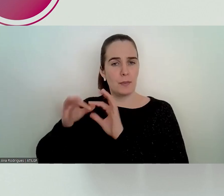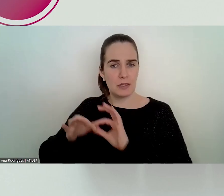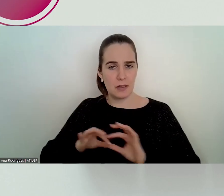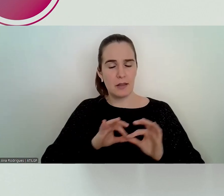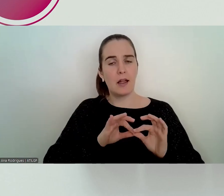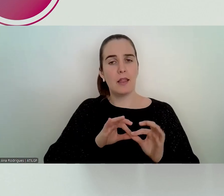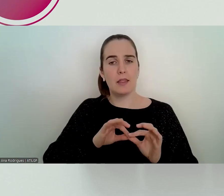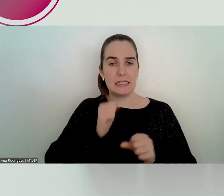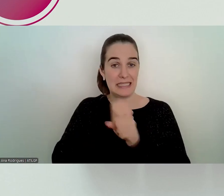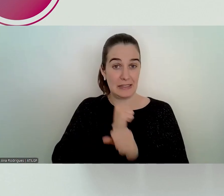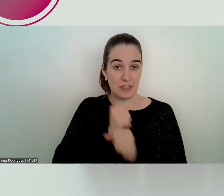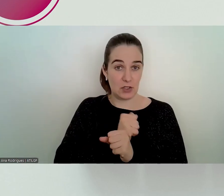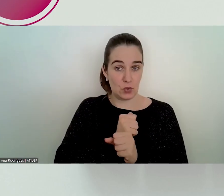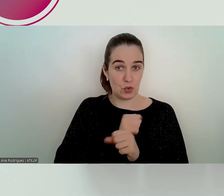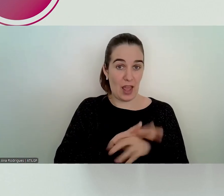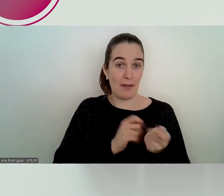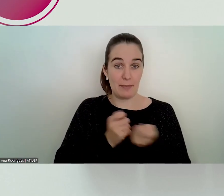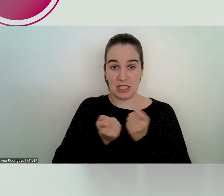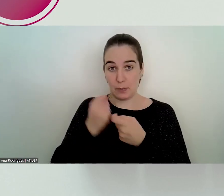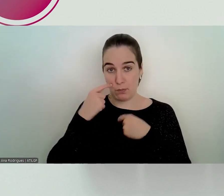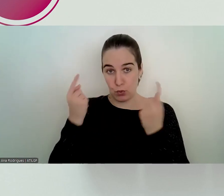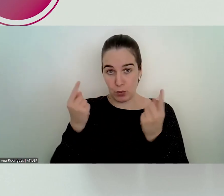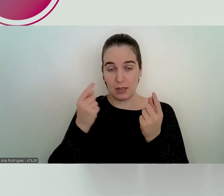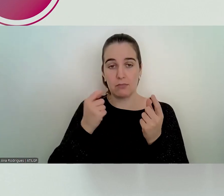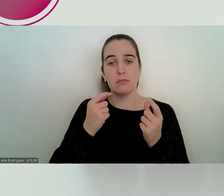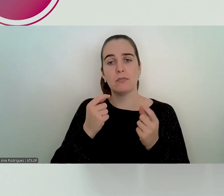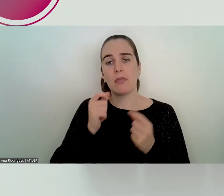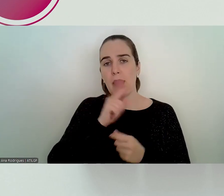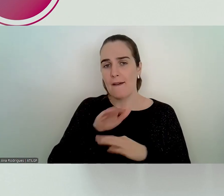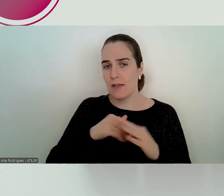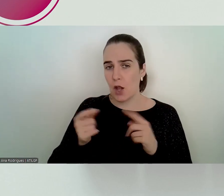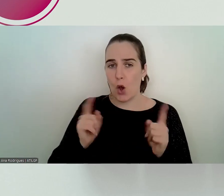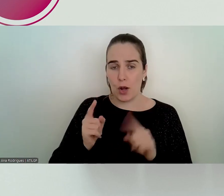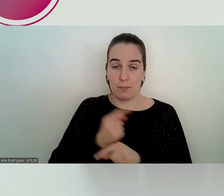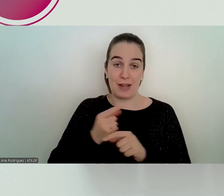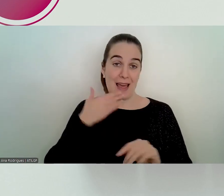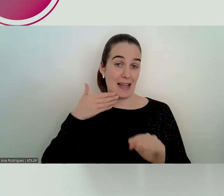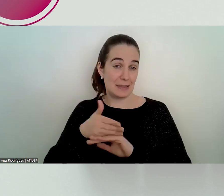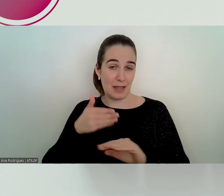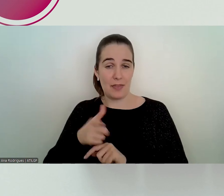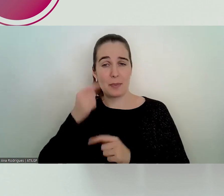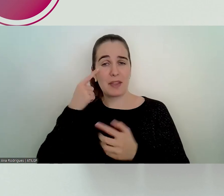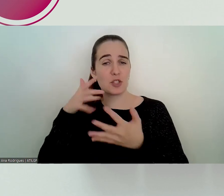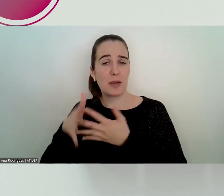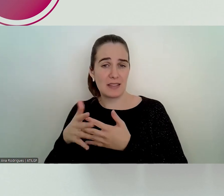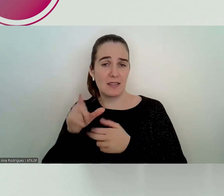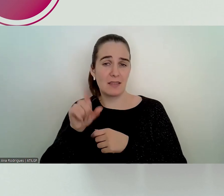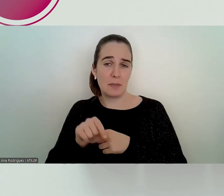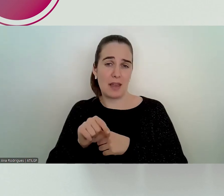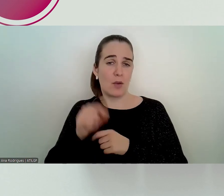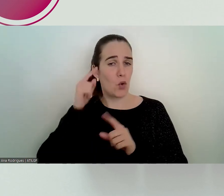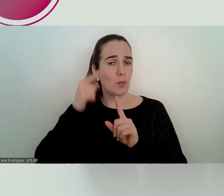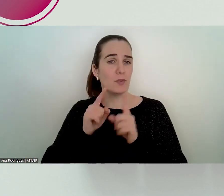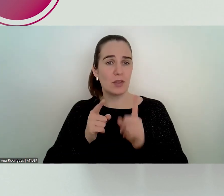interoperacionalidade entre serviços da administração pública, uma vez que a acessibilidade e a transparência também passam pelo combate